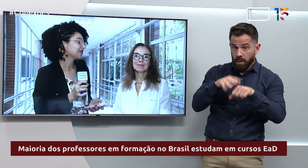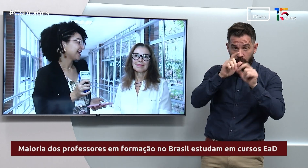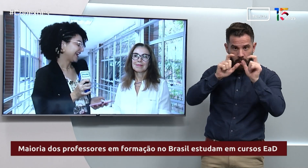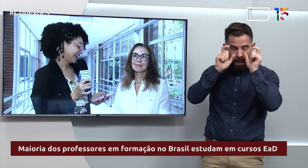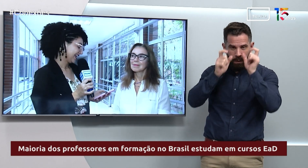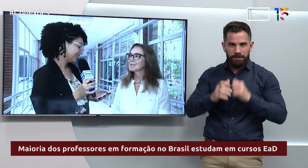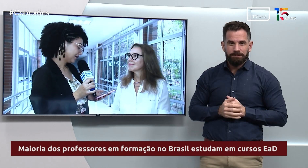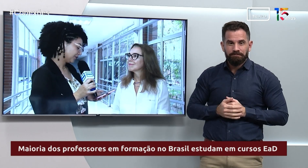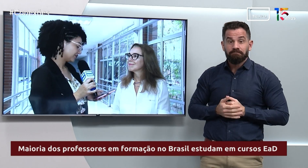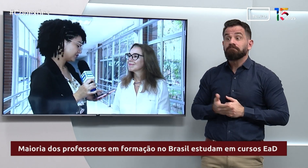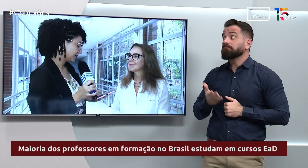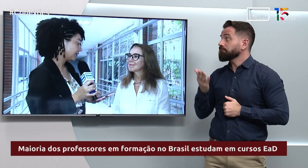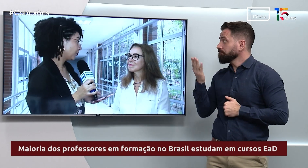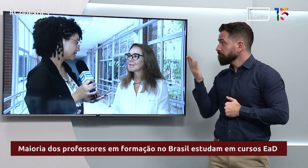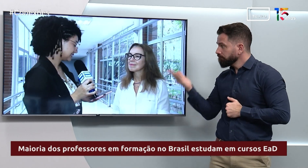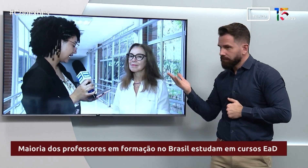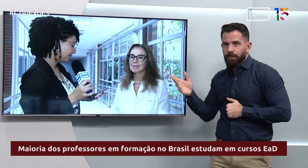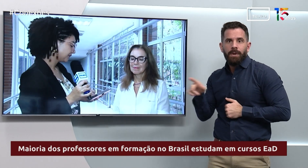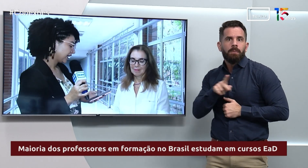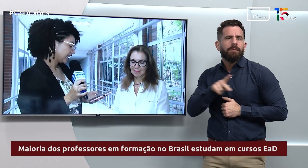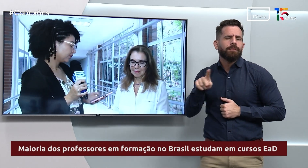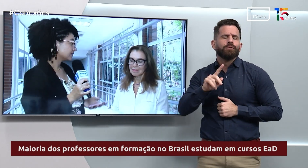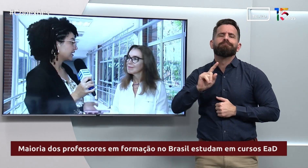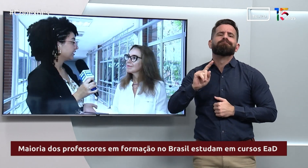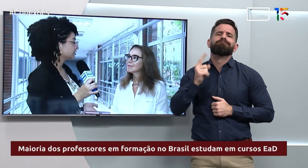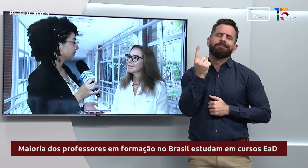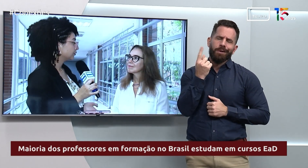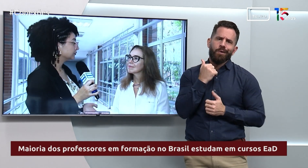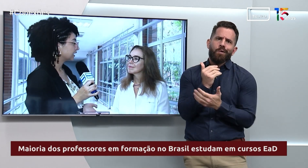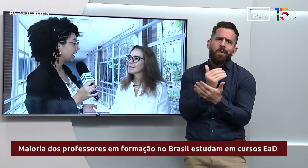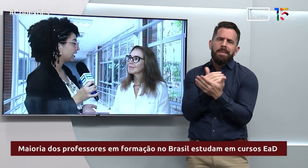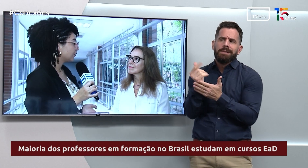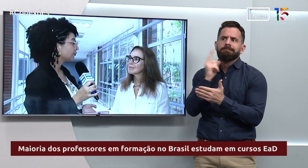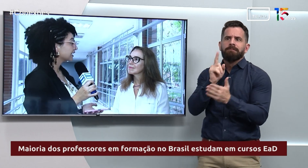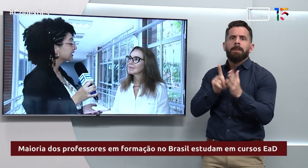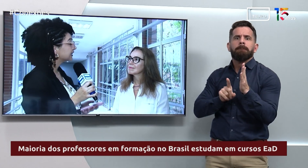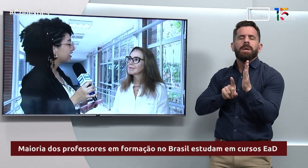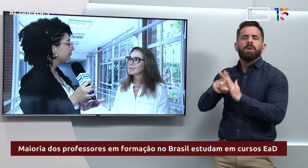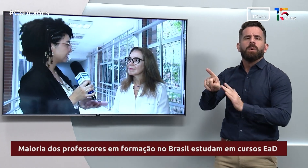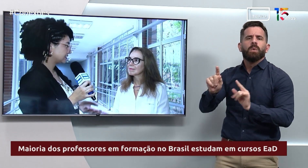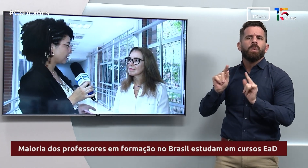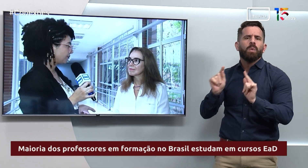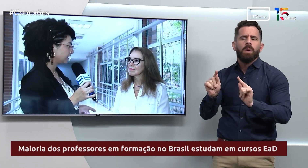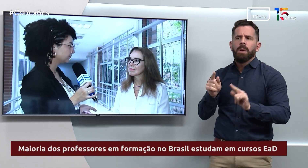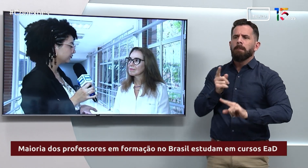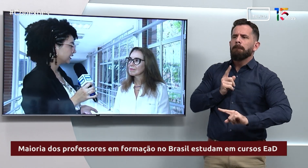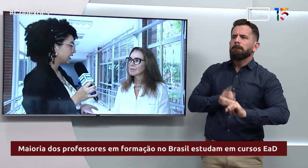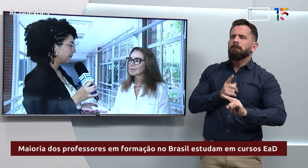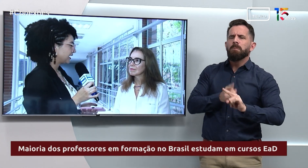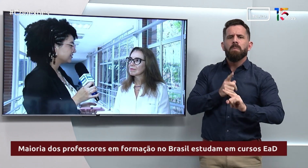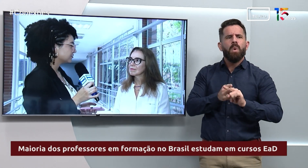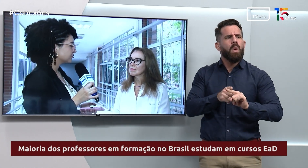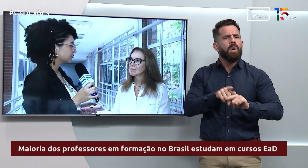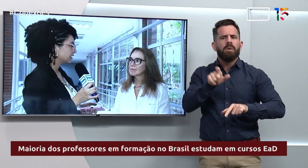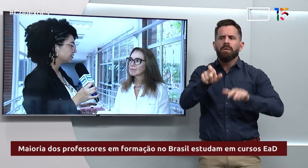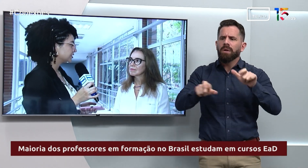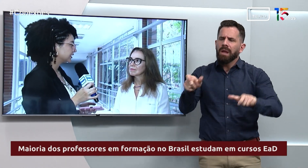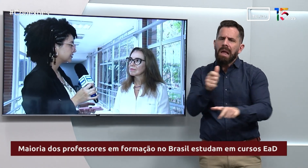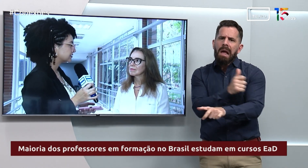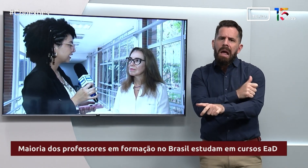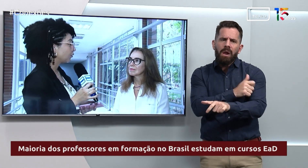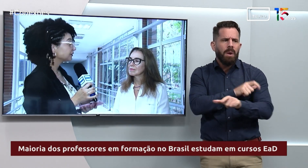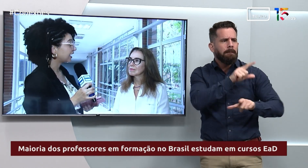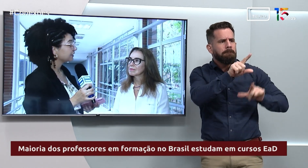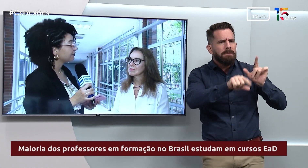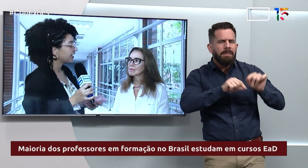óculos. Então, professora, para começar, eu gostaria de perguntar o que leva esse aumento para esses